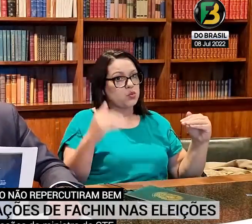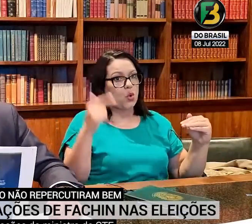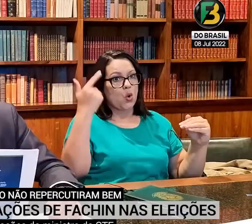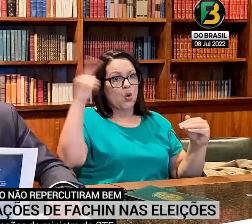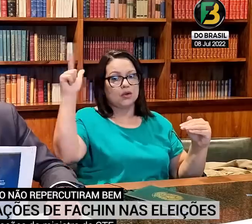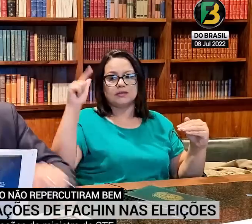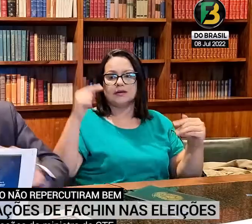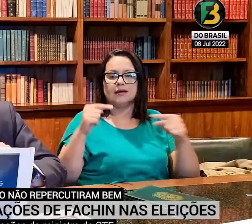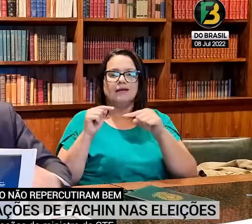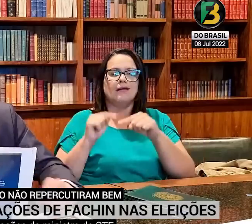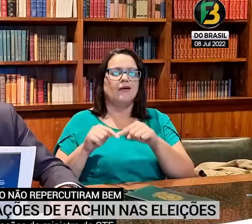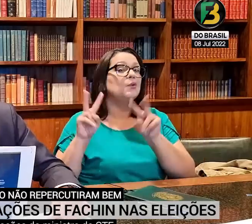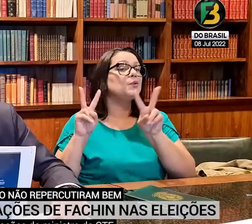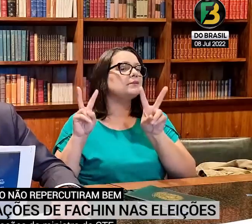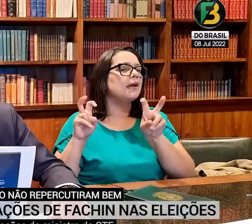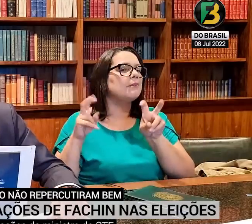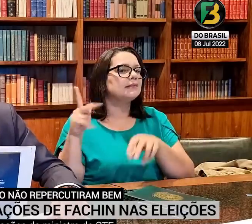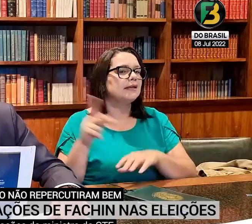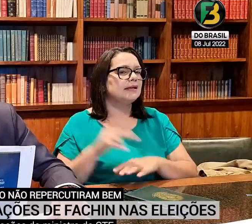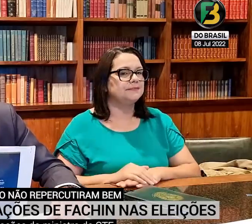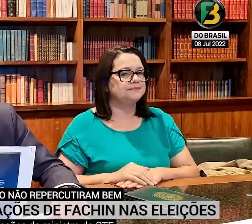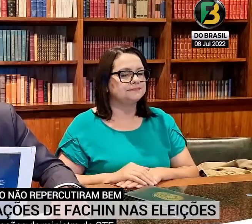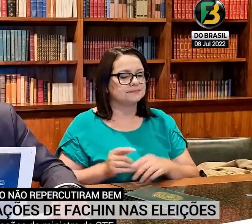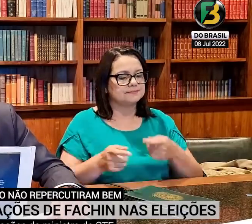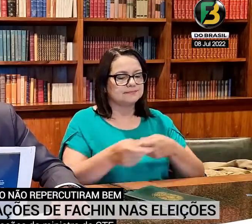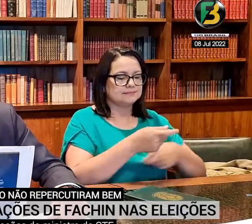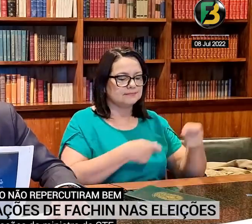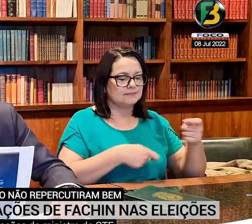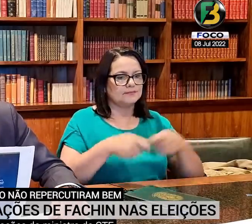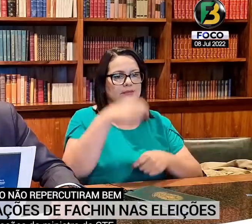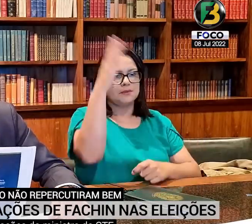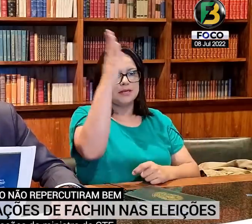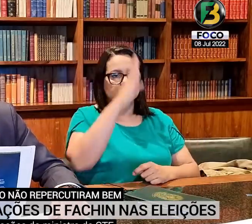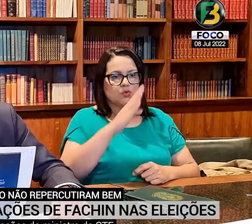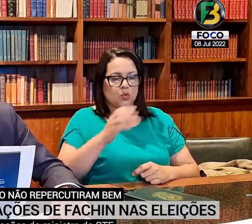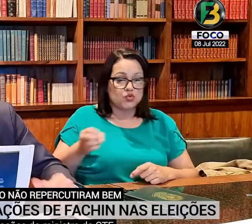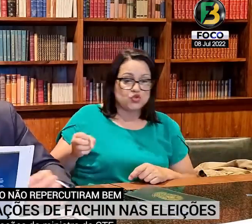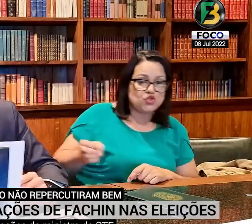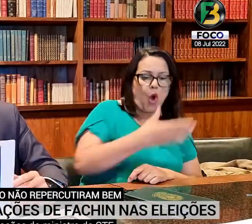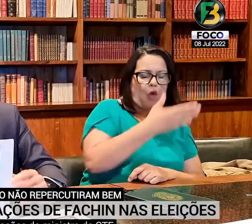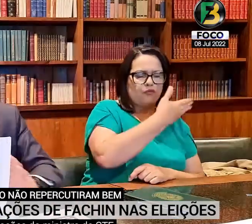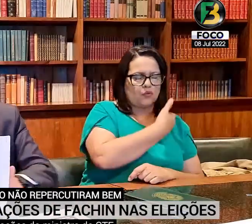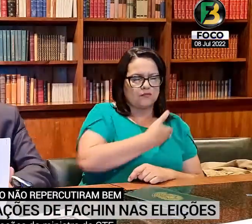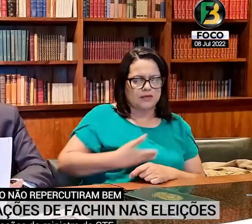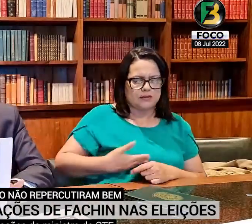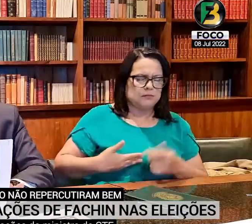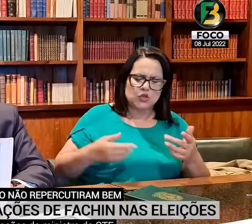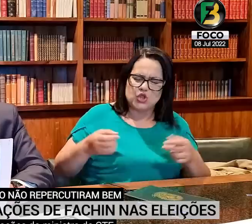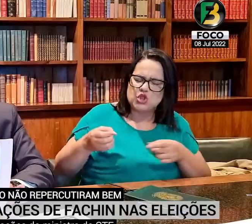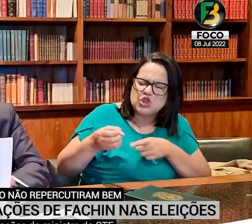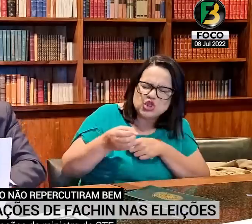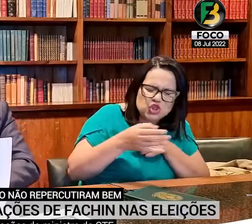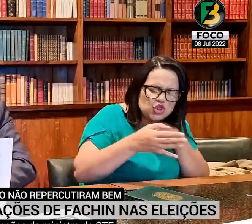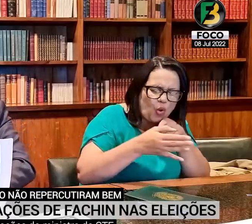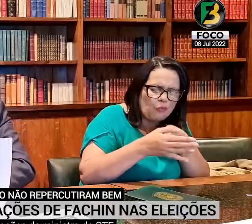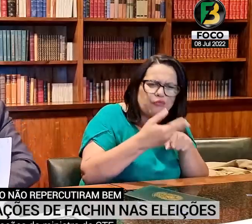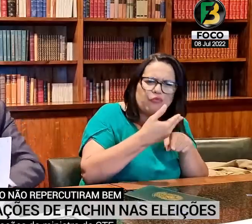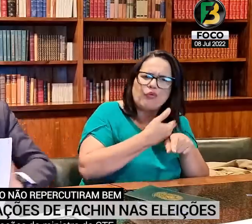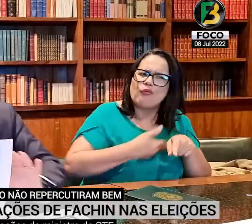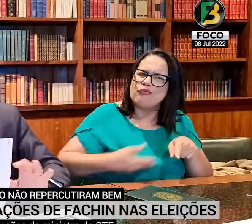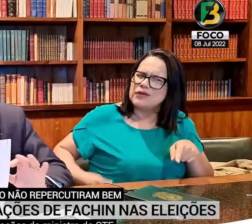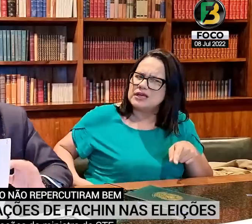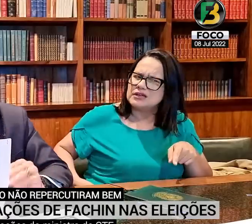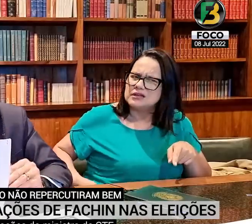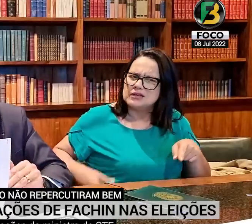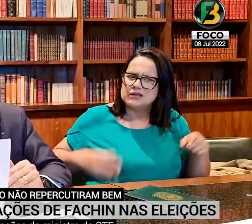Olha só Qual é o tema a economia do Brasil com o novo governo Olha o Supremo e